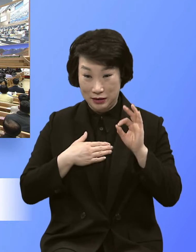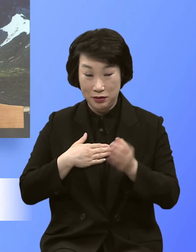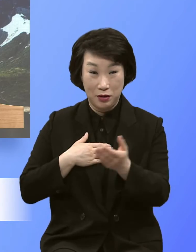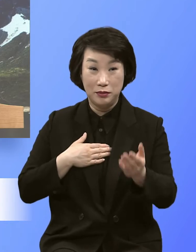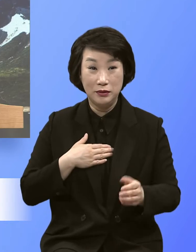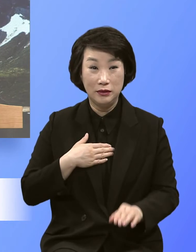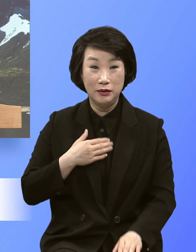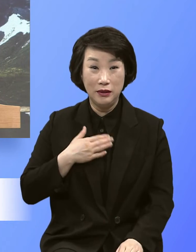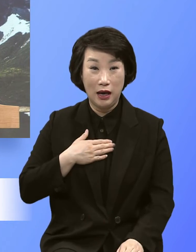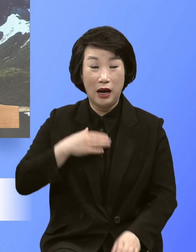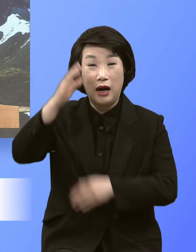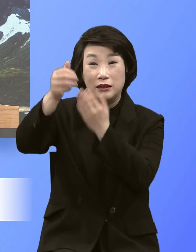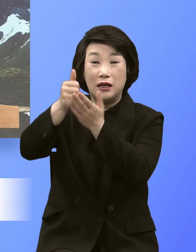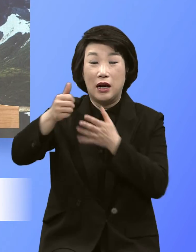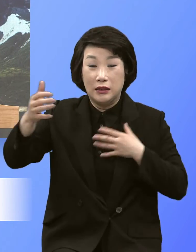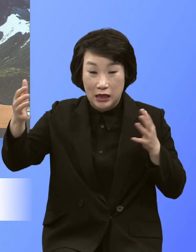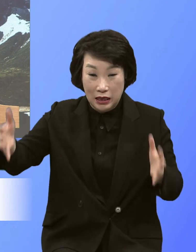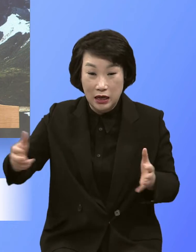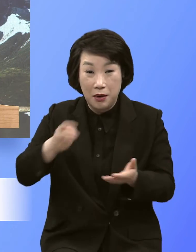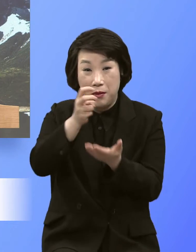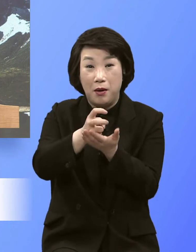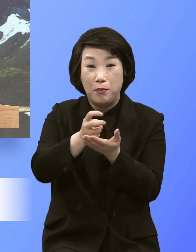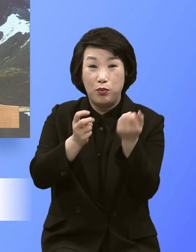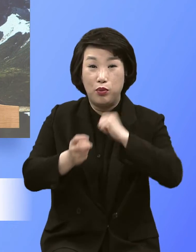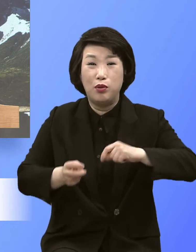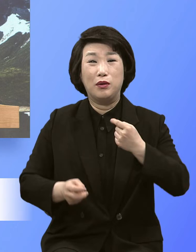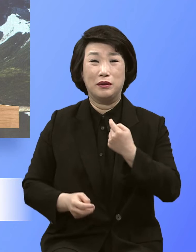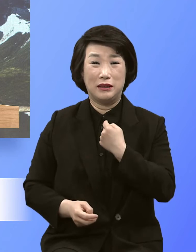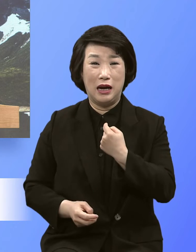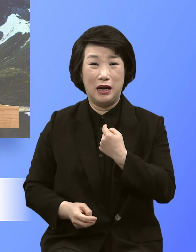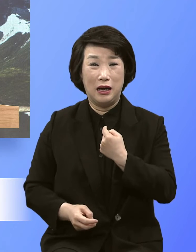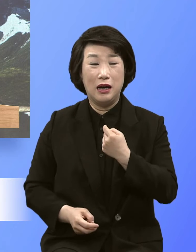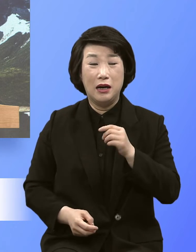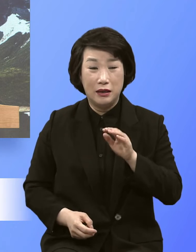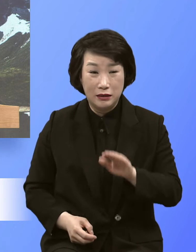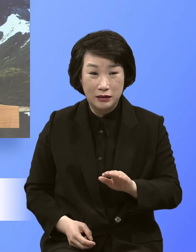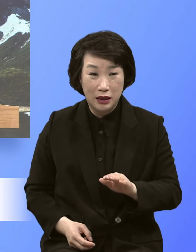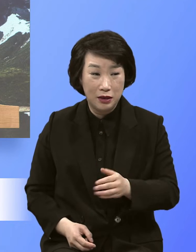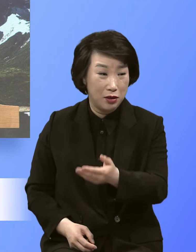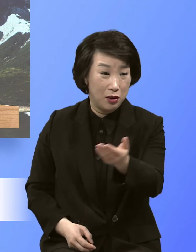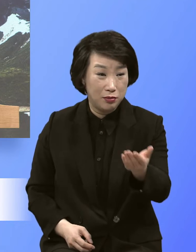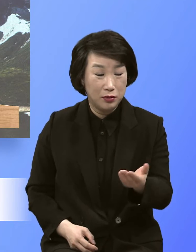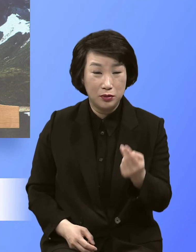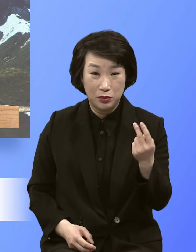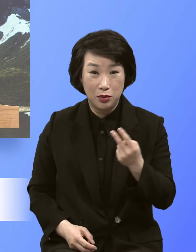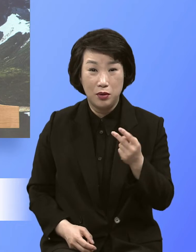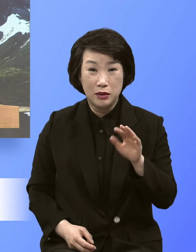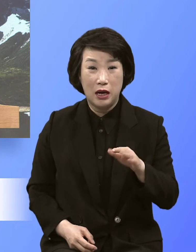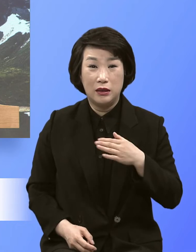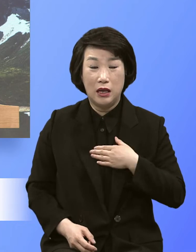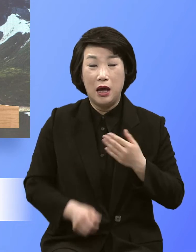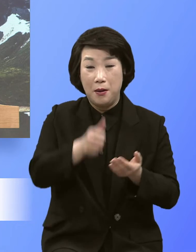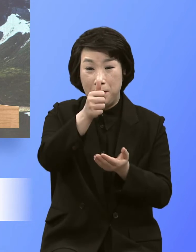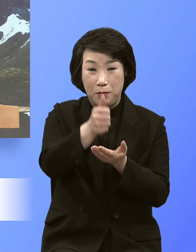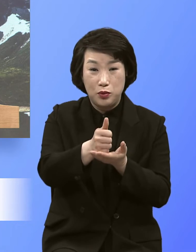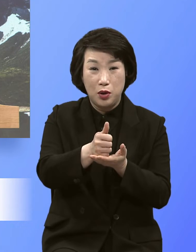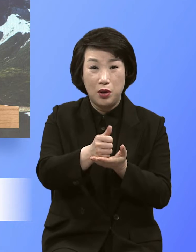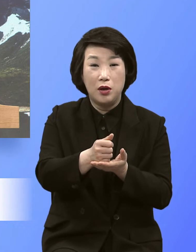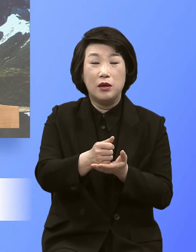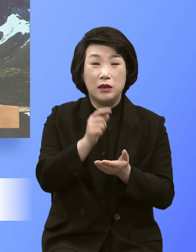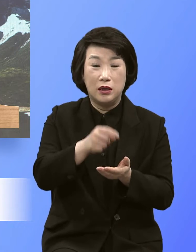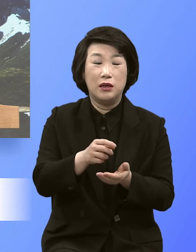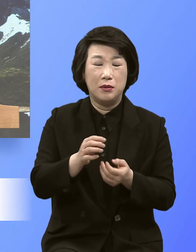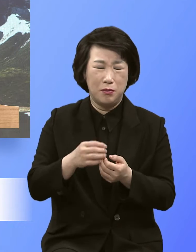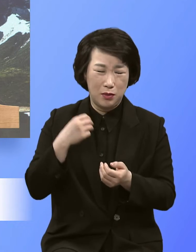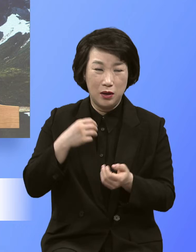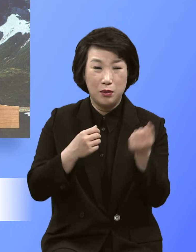내가 하나님과의 질서를 파괴한 당사자로서, 그리고 내 질서를 회복시키기